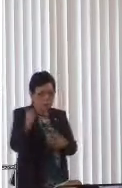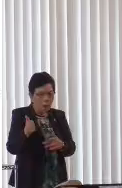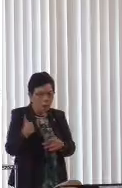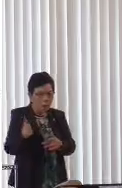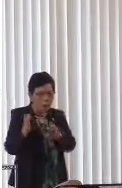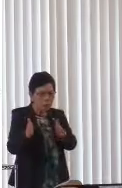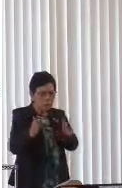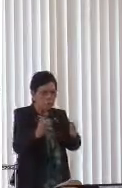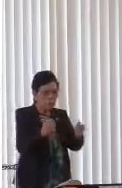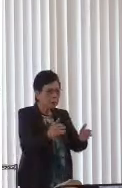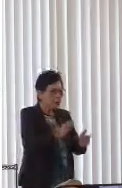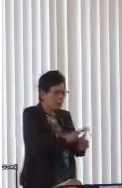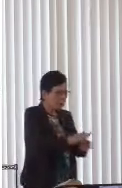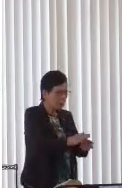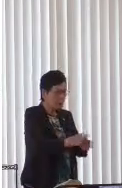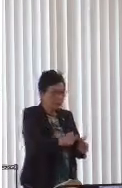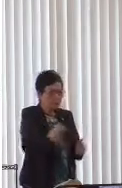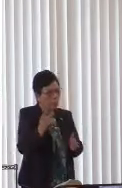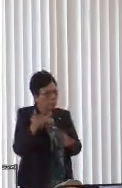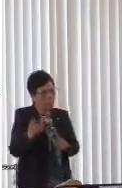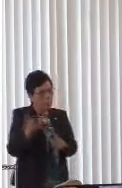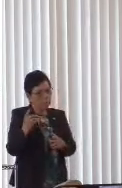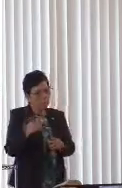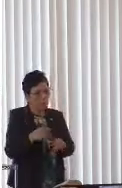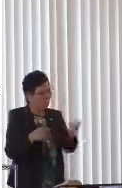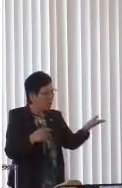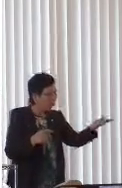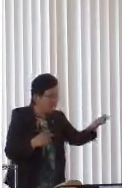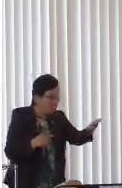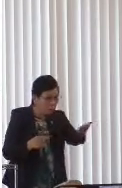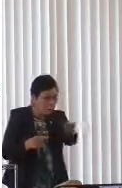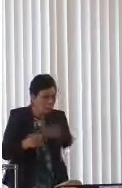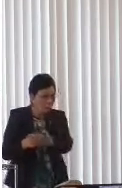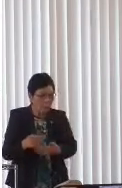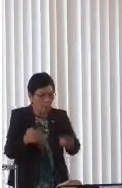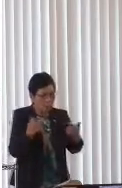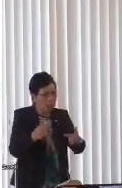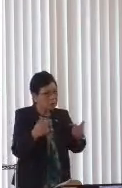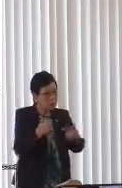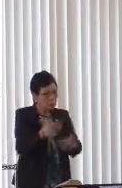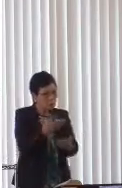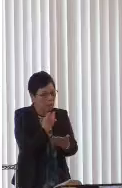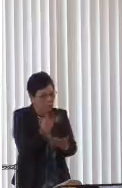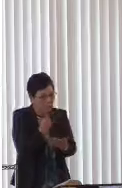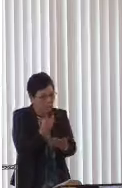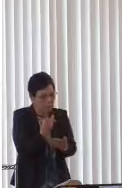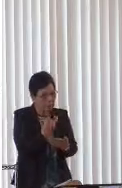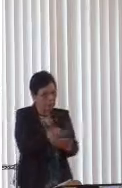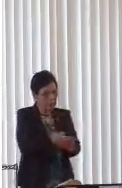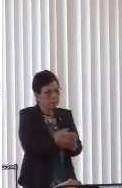上げたでしょうか。いつ旅をしておられるのを見てお宿を貸し、裸でおられるのを見てお聞き着せしたでしょうか。